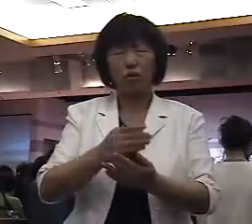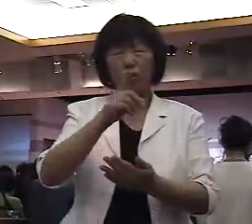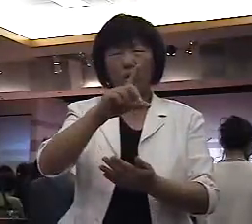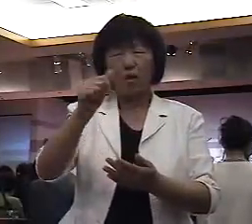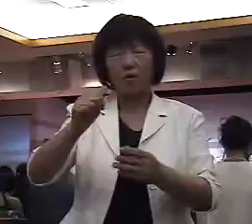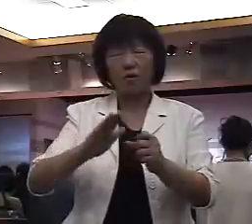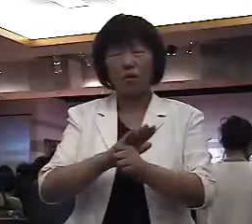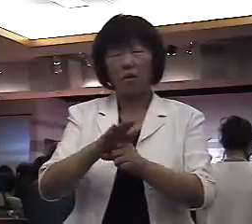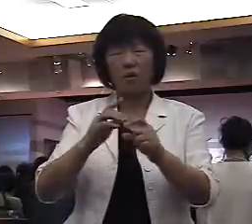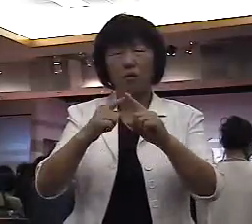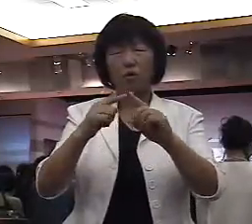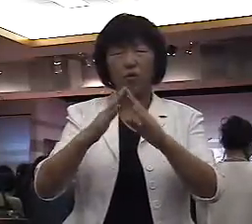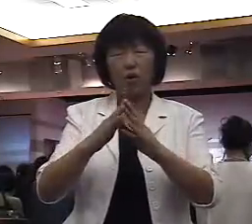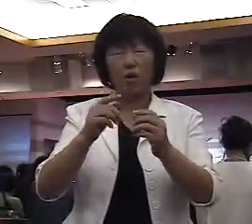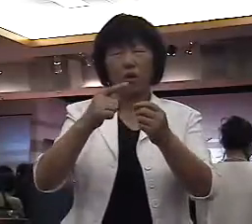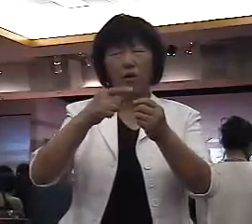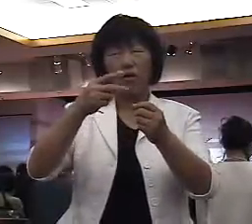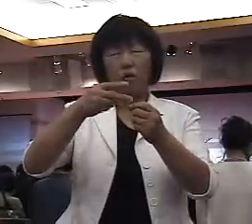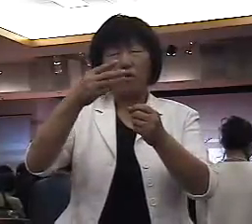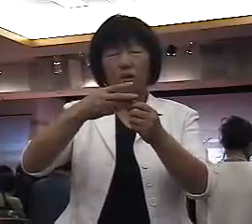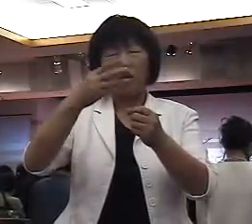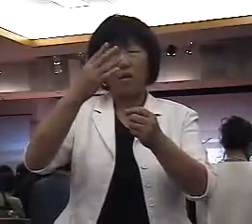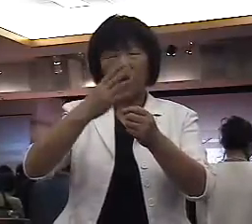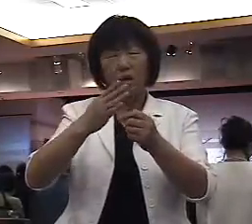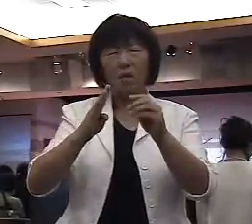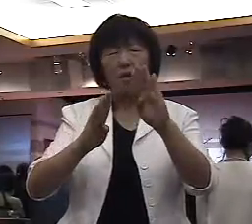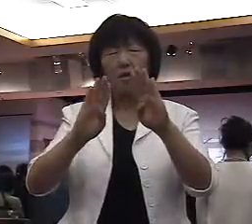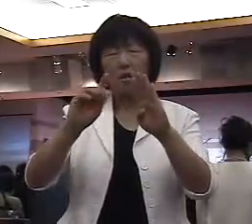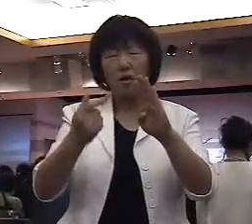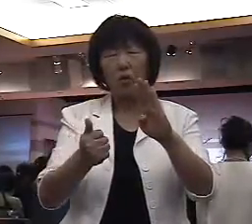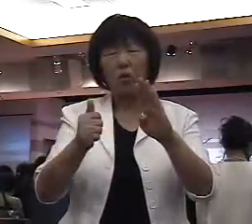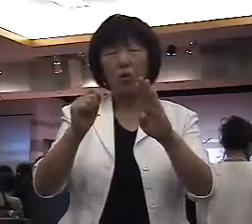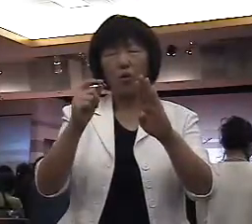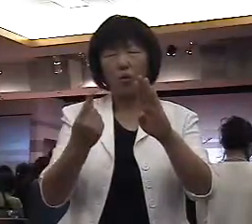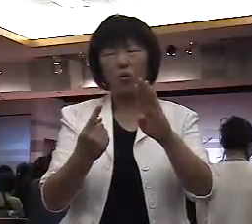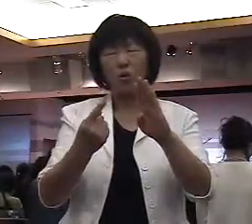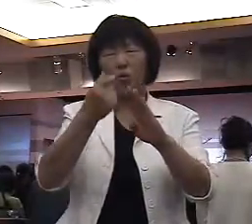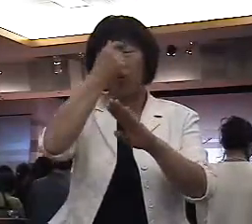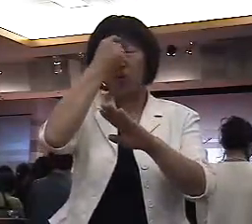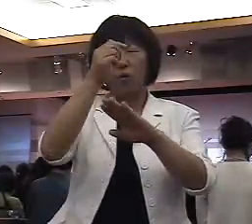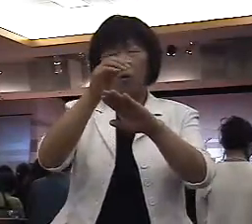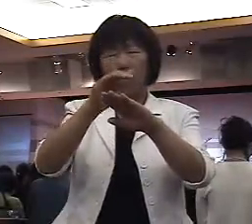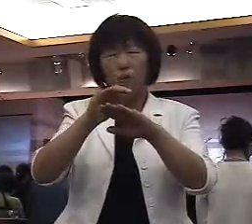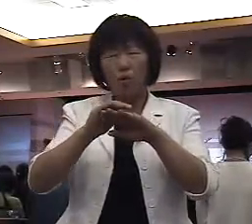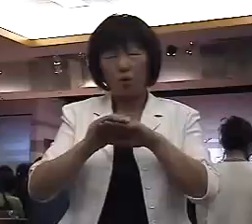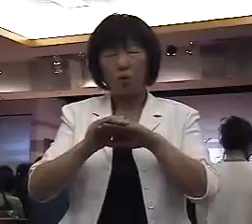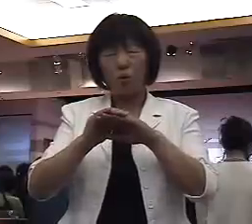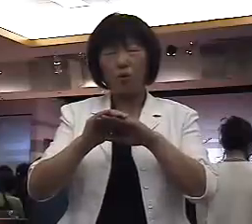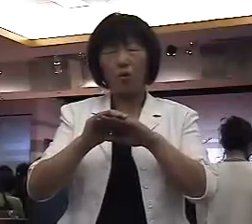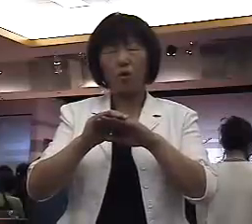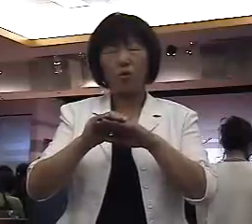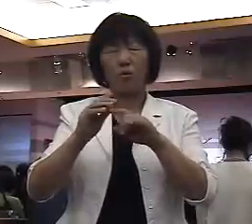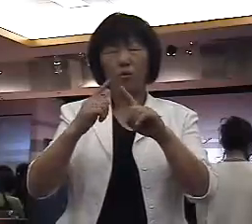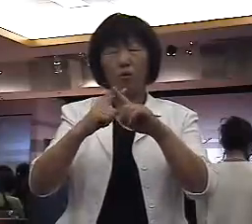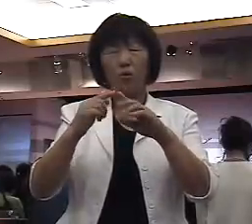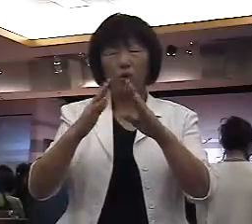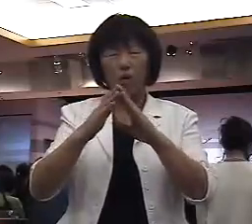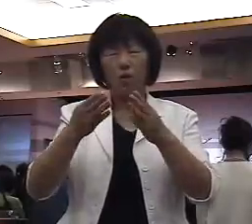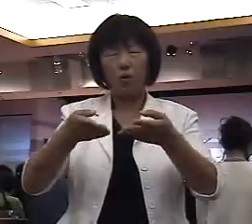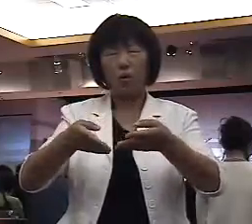세대와 함께 주님을 위하여 전진하는 교회 되게 하여 주시옵소서. 하나님의 꿈을 이루어드리는